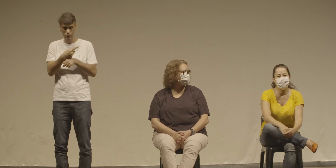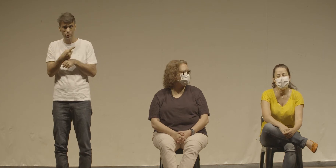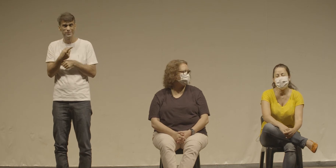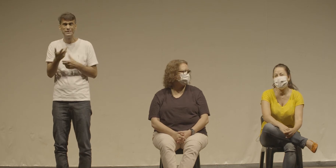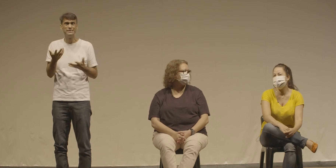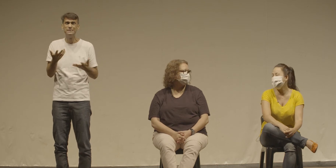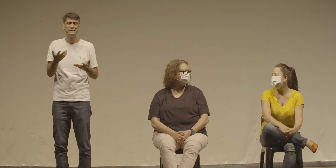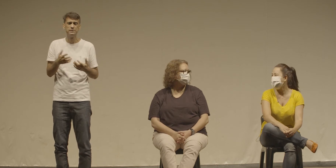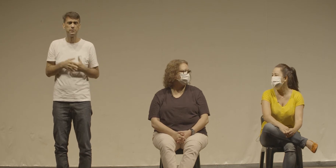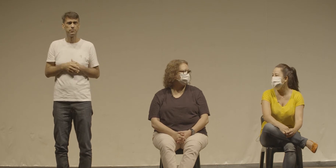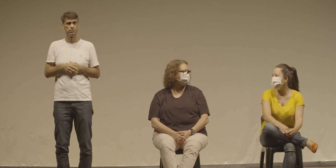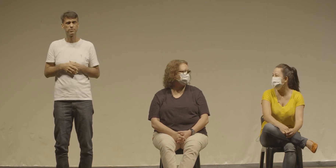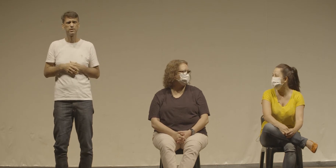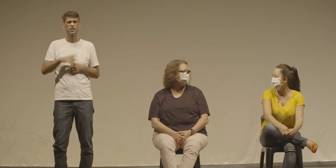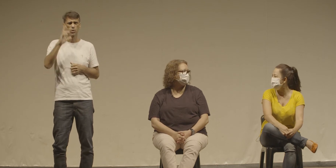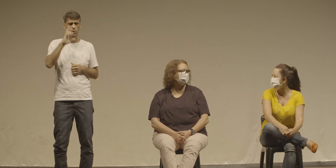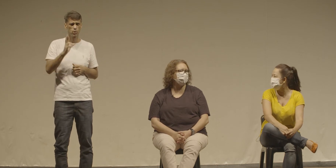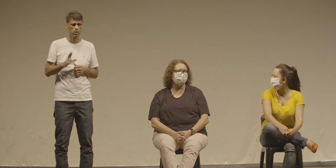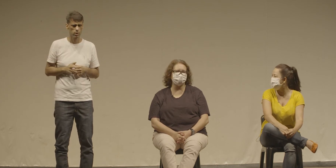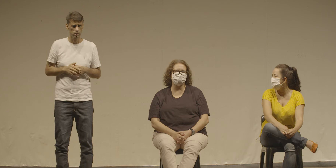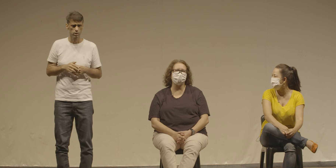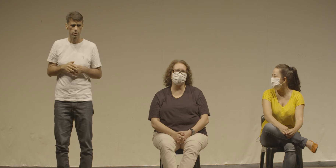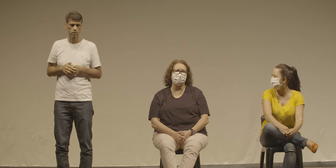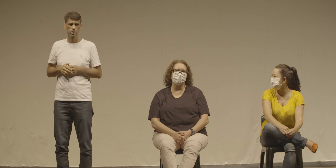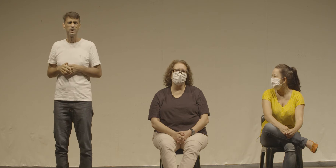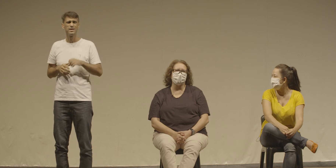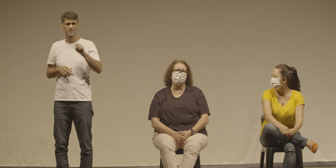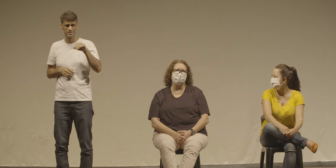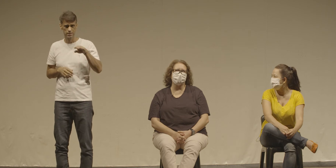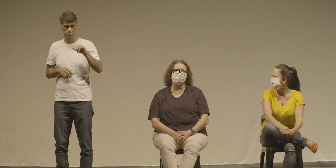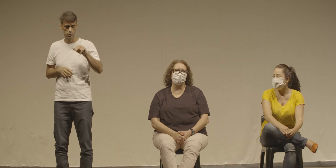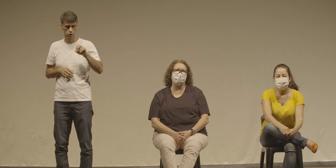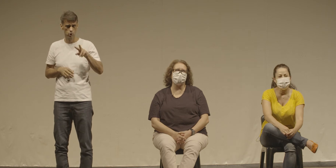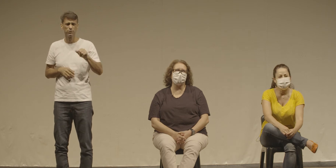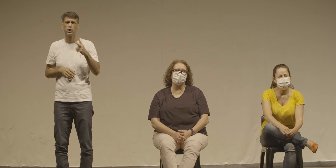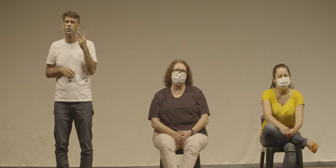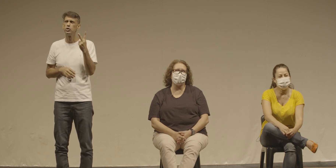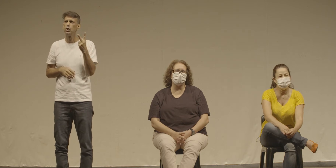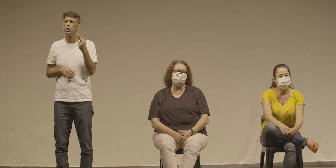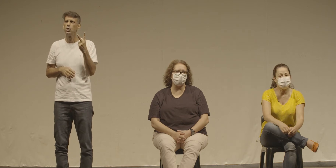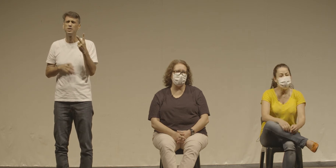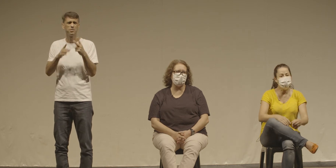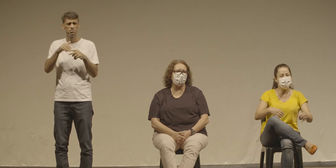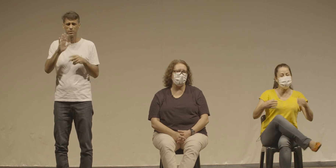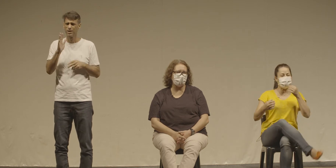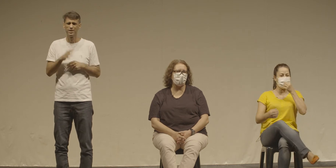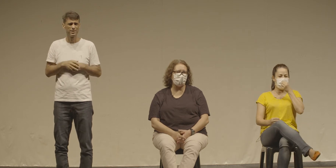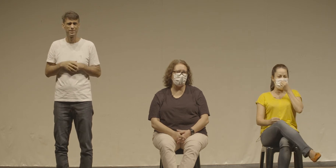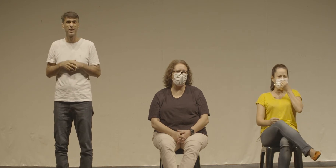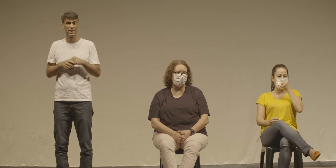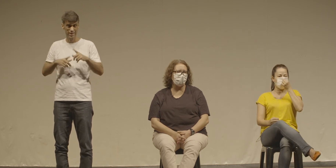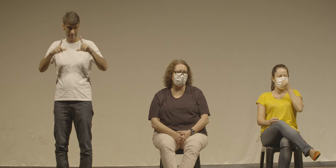A jogadora da Rússia tinha 2 metros Seminova. e quanto? A seminova? Enorme. 2 e alguma coisa. Não, a gente tem